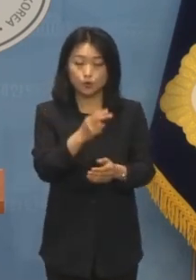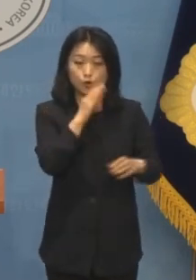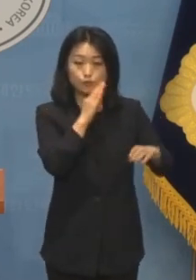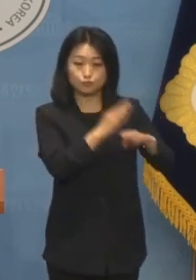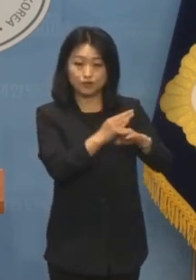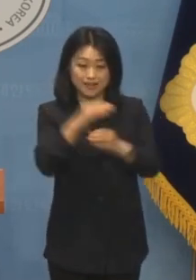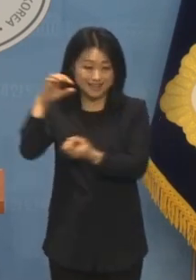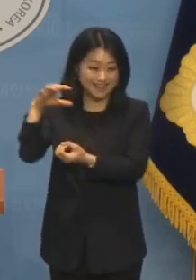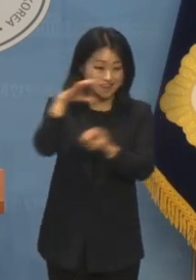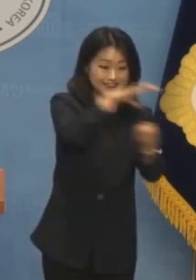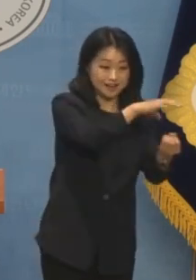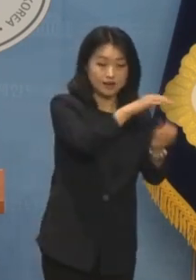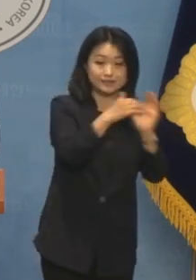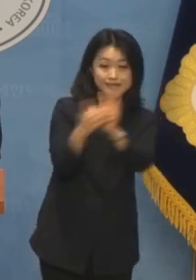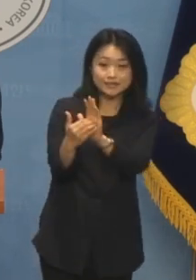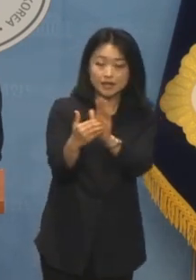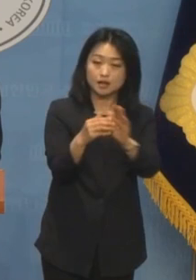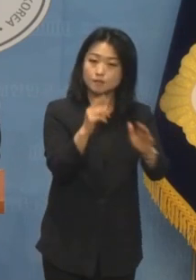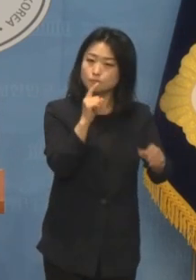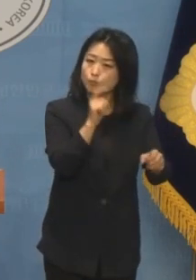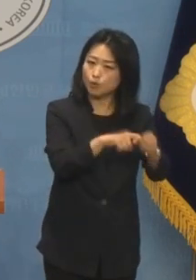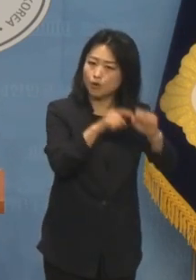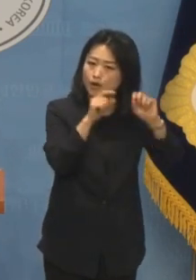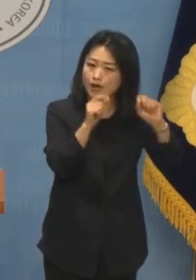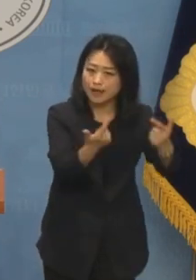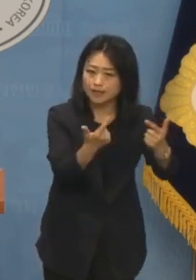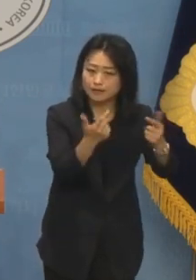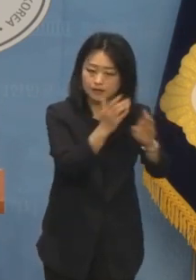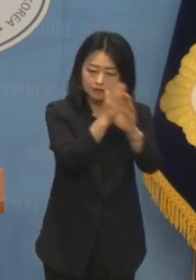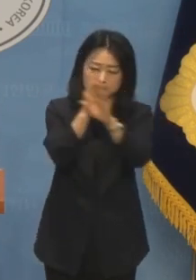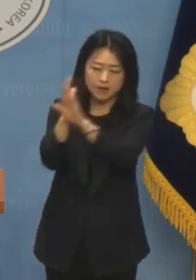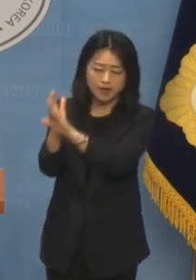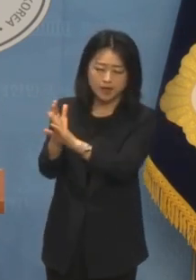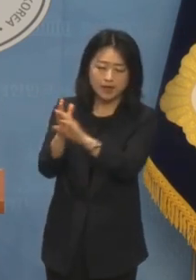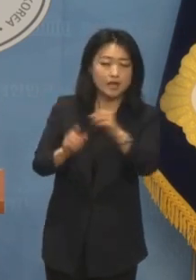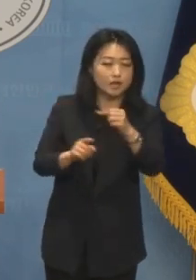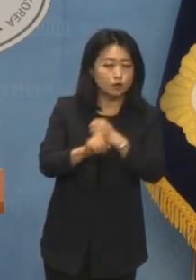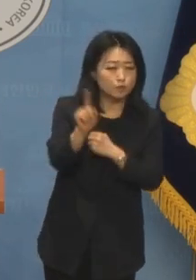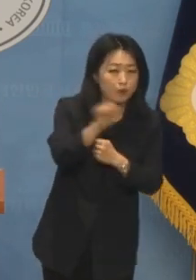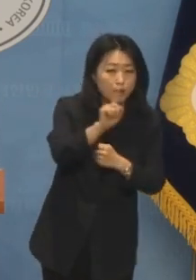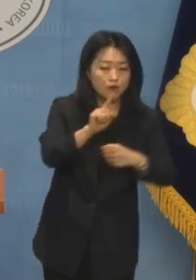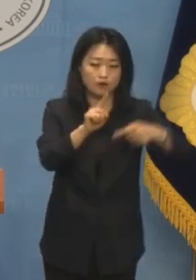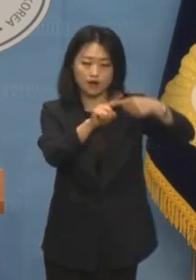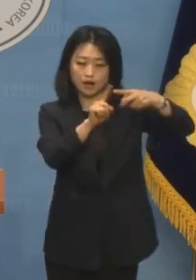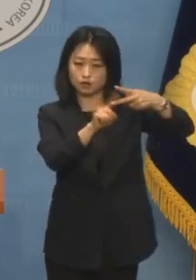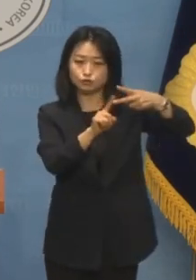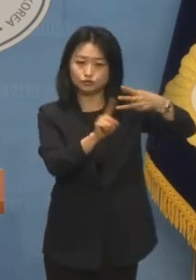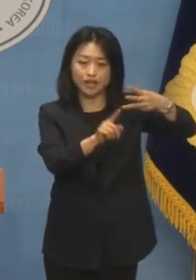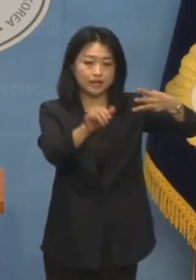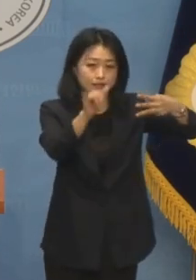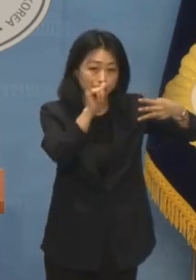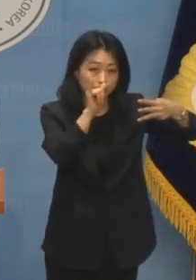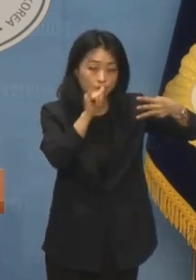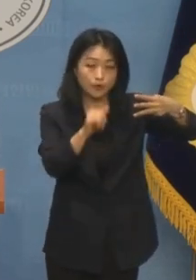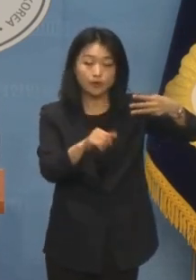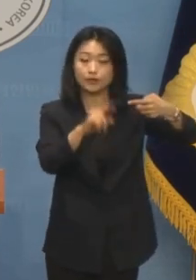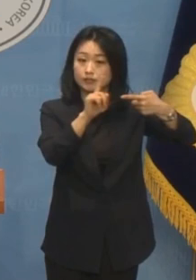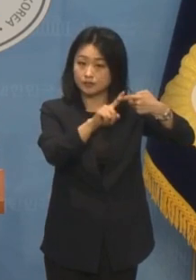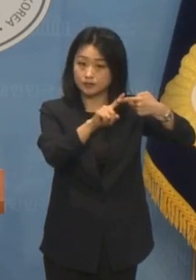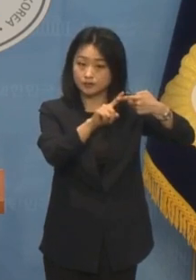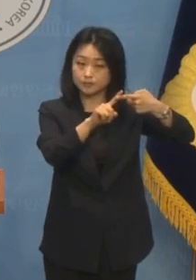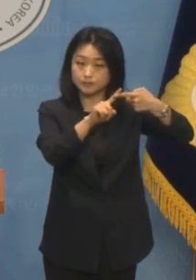조치로만 봐서는 안 됩니다. 저는 이러한 도발의 배후에 크게 3가지 가능성을 제기합니다.